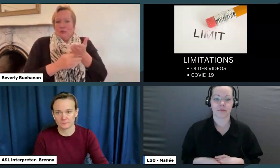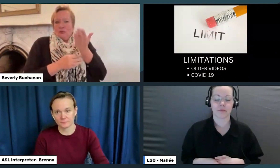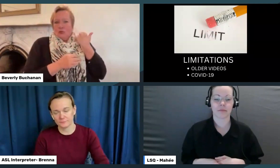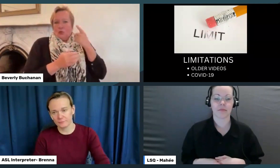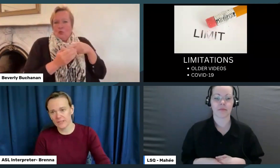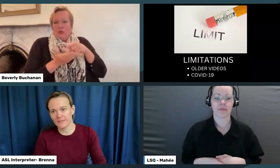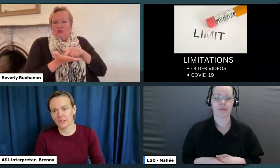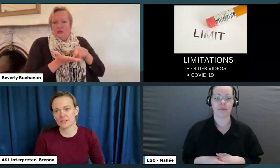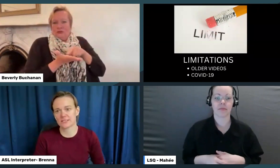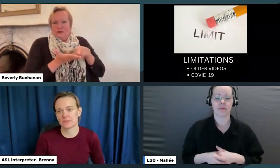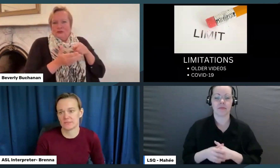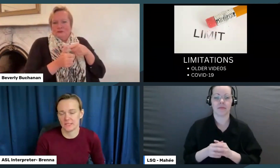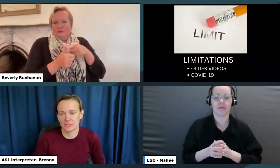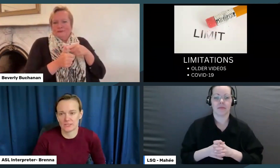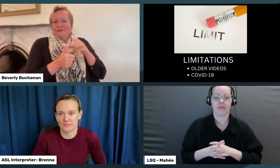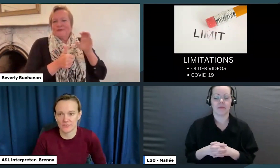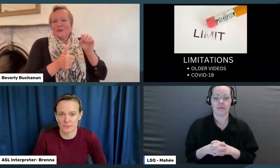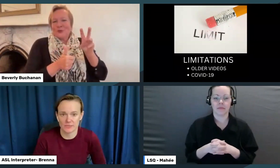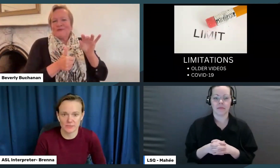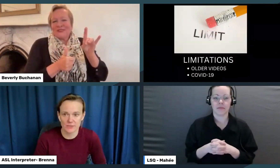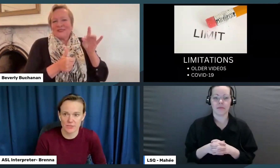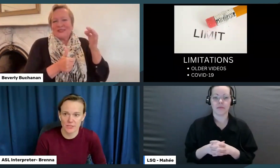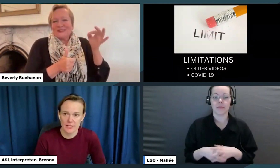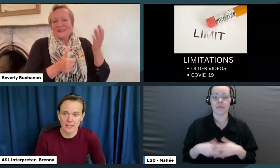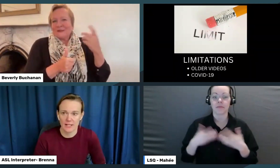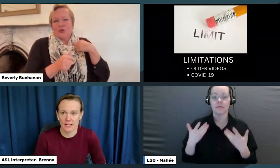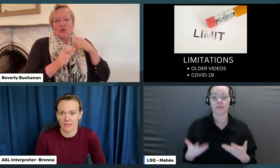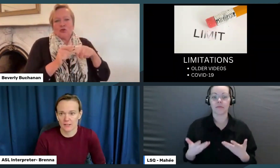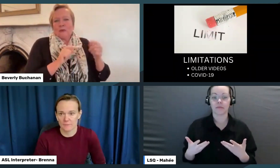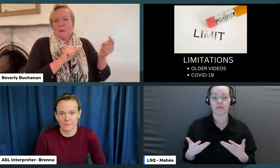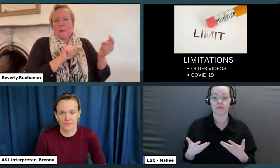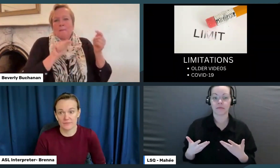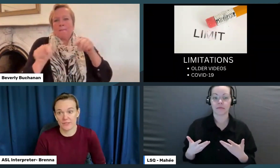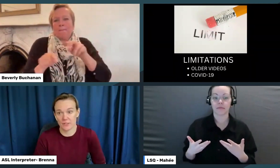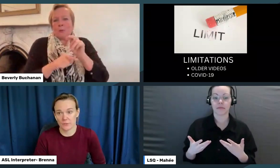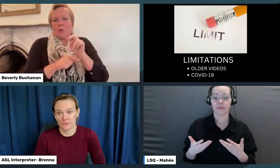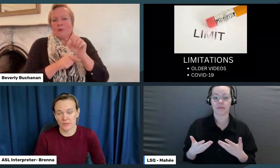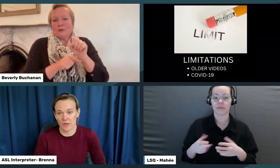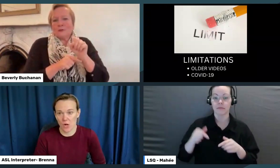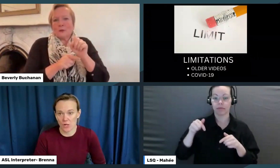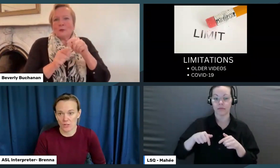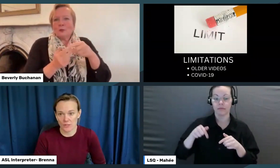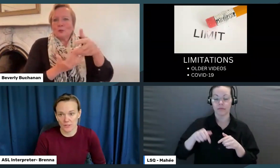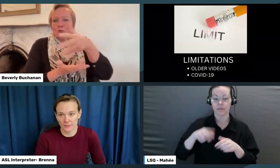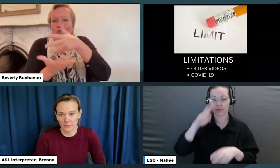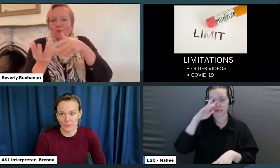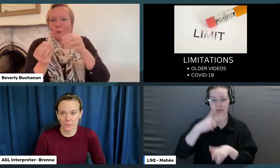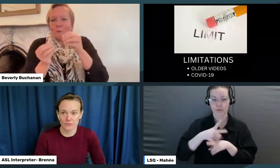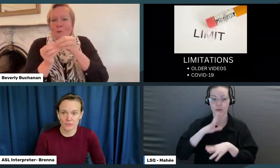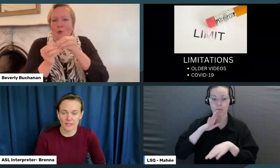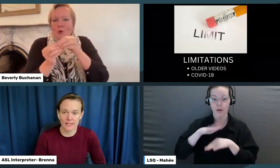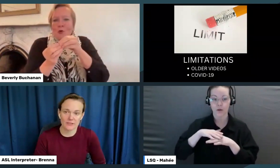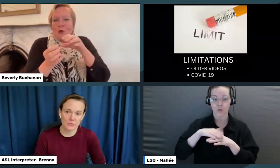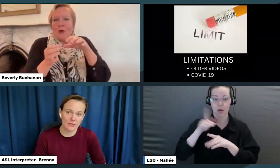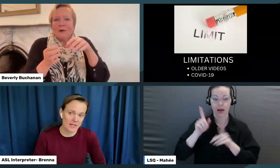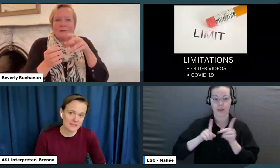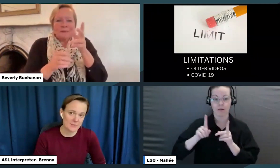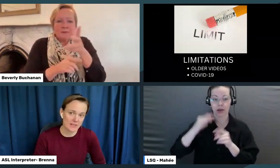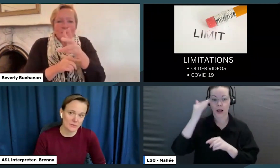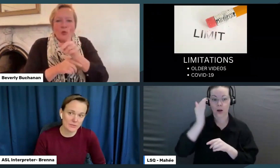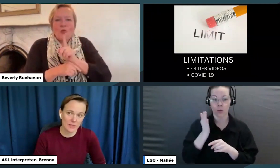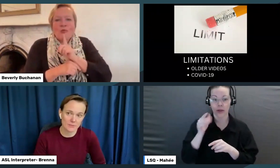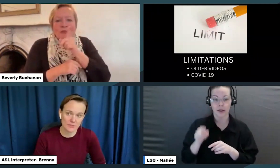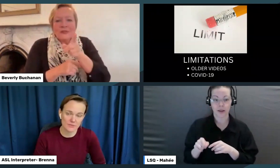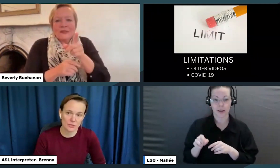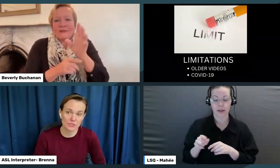Il y a certaines limites pour ces recherches. Les vidéos sont un peu plus vieilles et en raison de la pandémie, j'ai pas